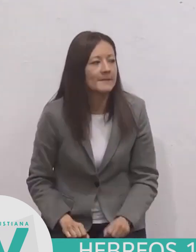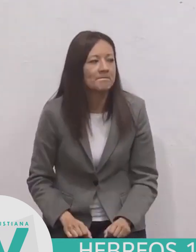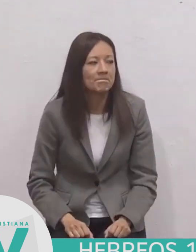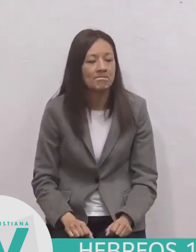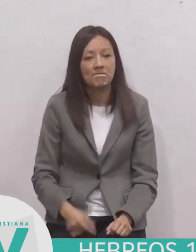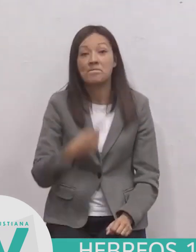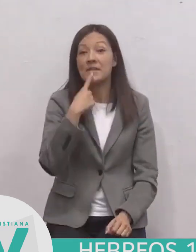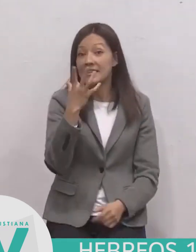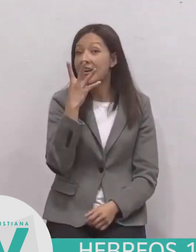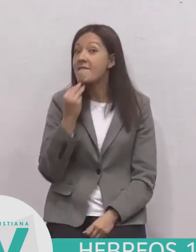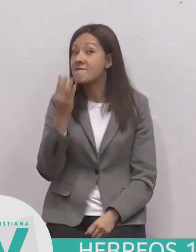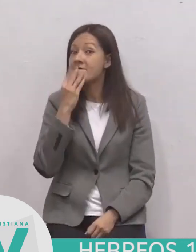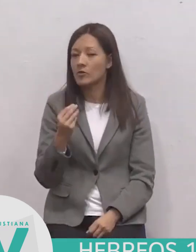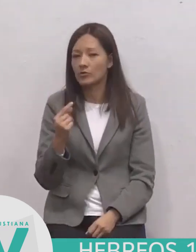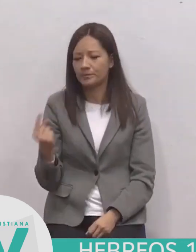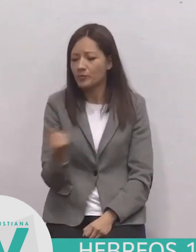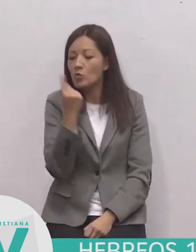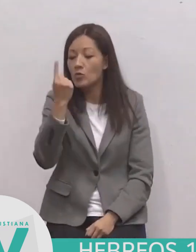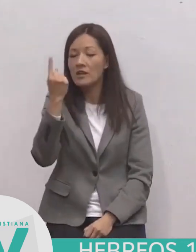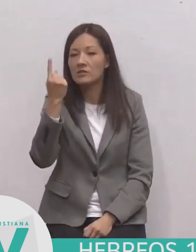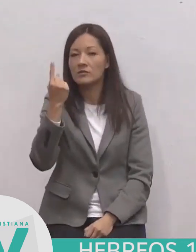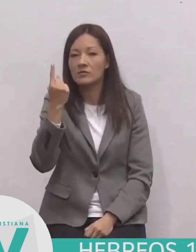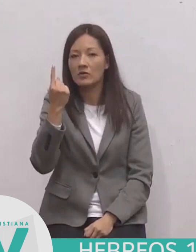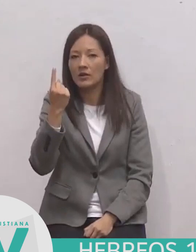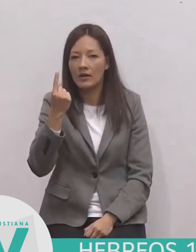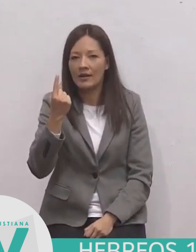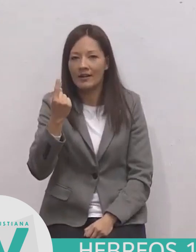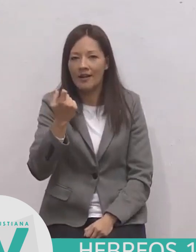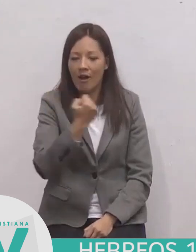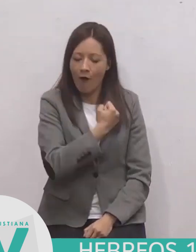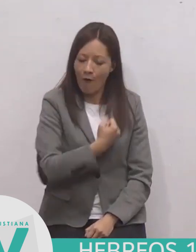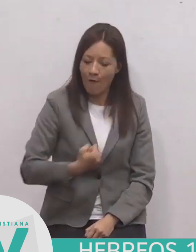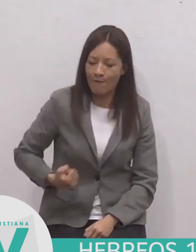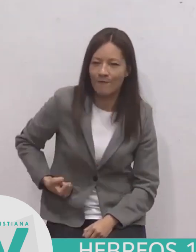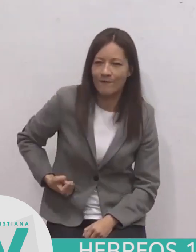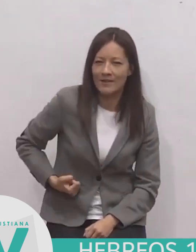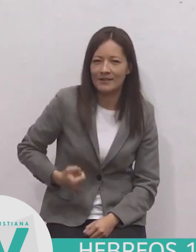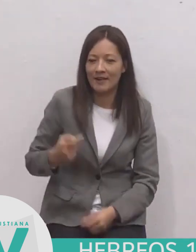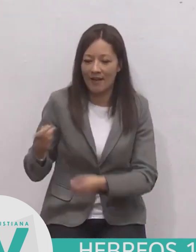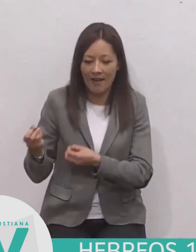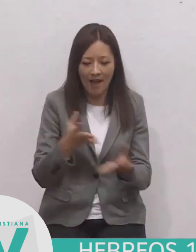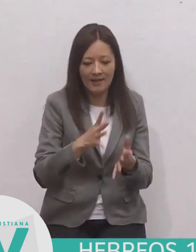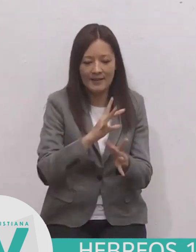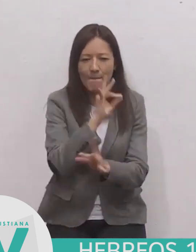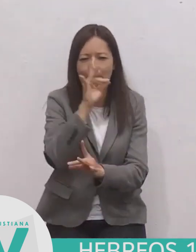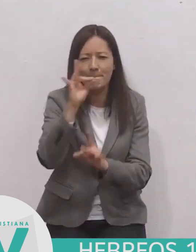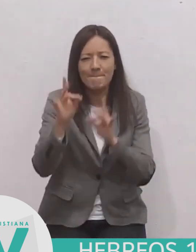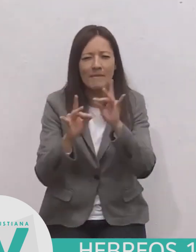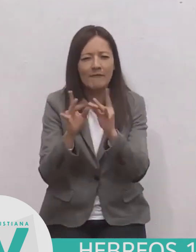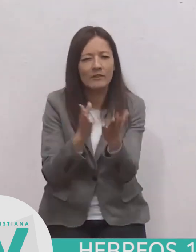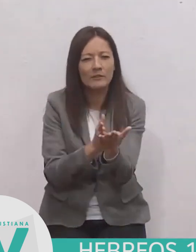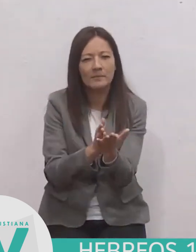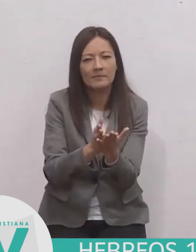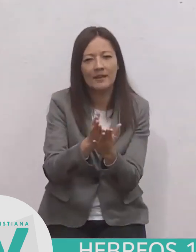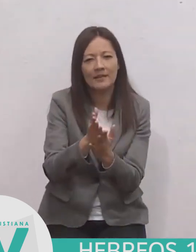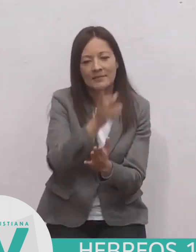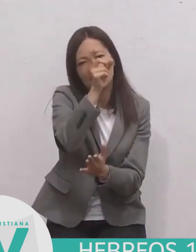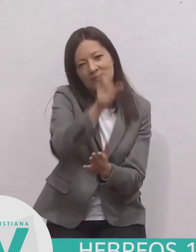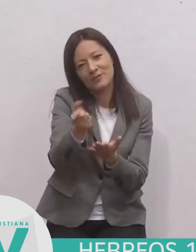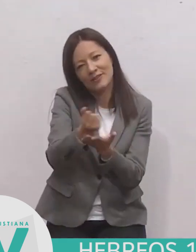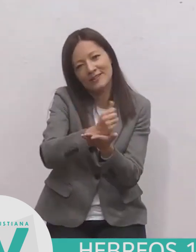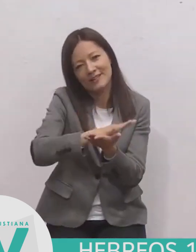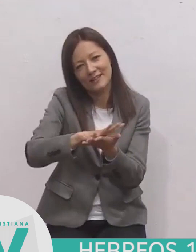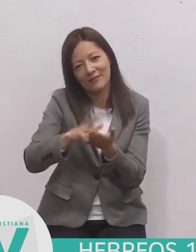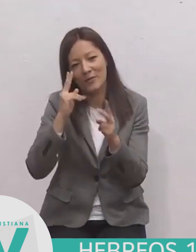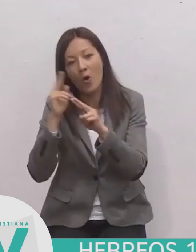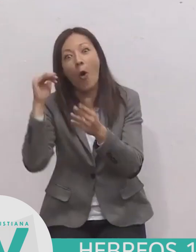con una sola ofrenda, estoy leyendo Hebreos, hizo perfectos para siempre a los santificados. Mira